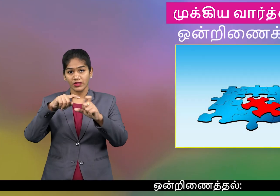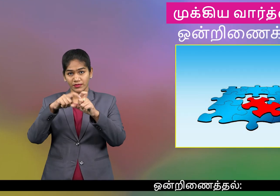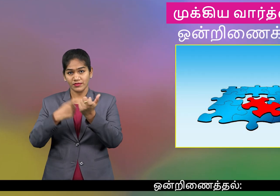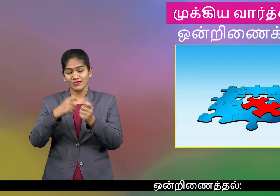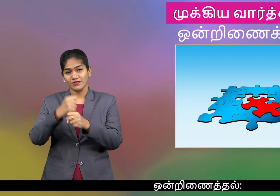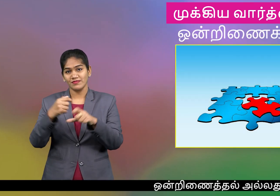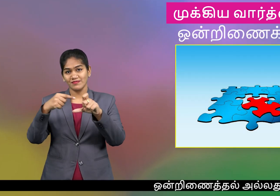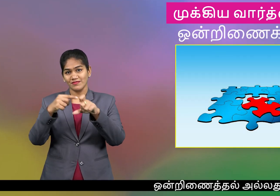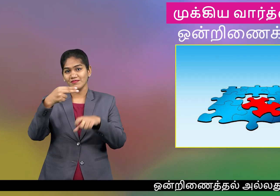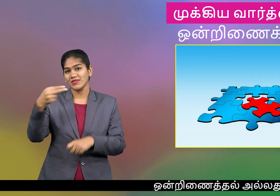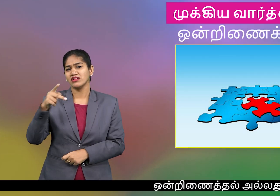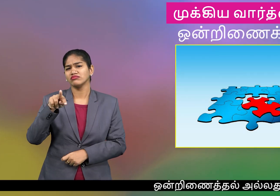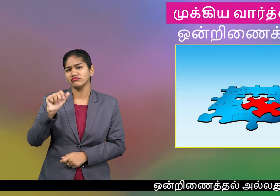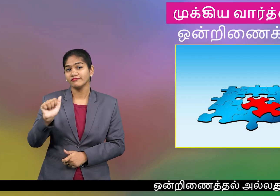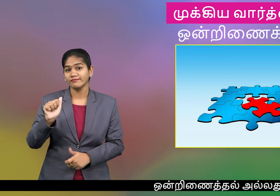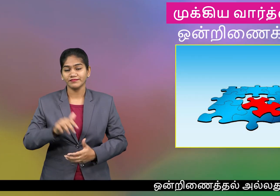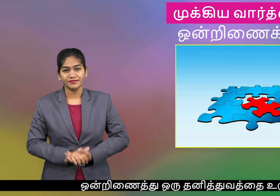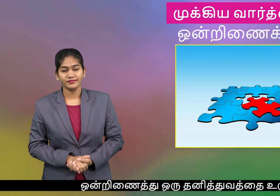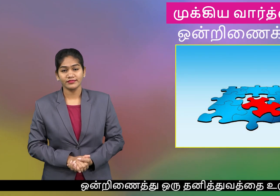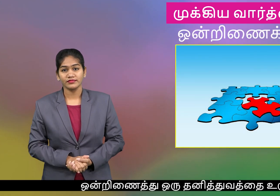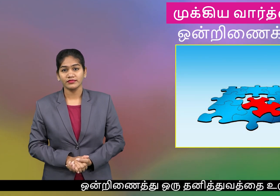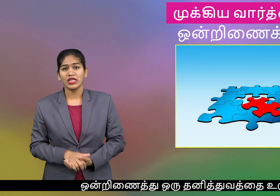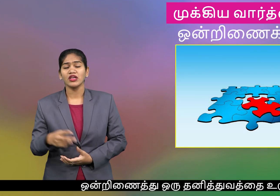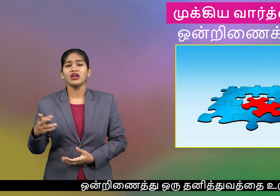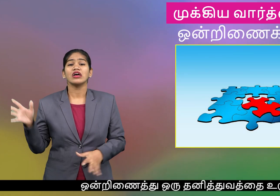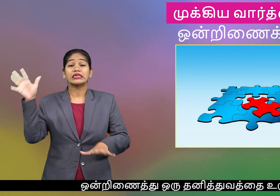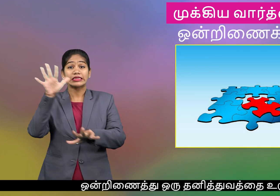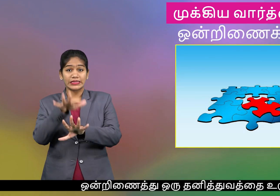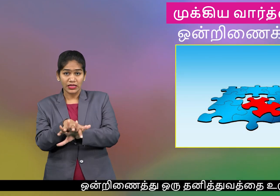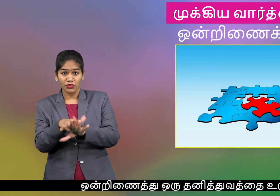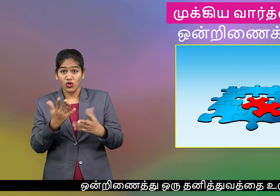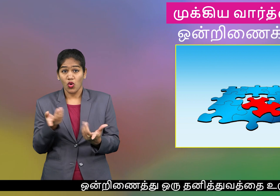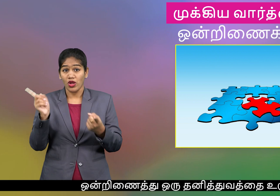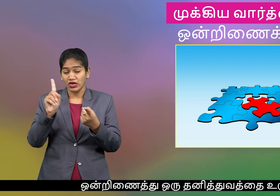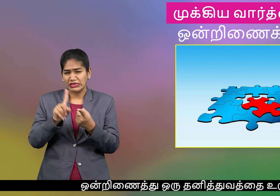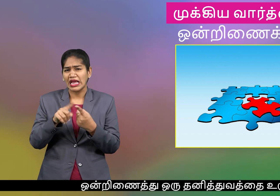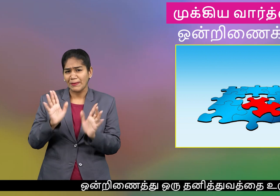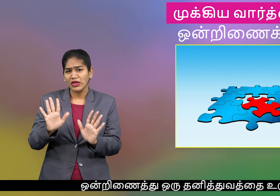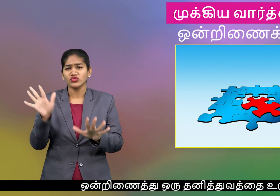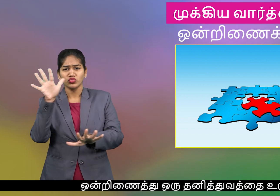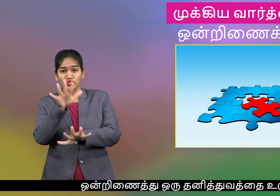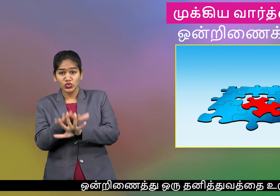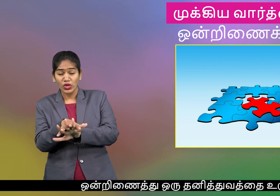ஒன்றிணைத்தல்: ஒன்றிணைத்தல் அல்லது ஒன்றிணைத்து ஒரு தனித்துவத்தை உருவாக்குதல்.